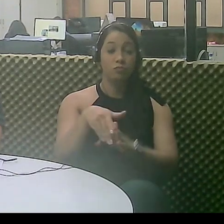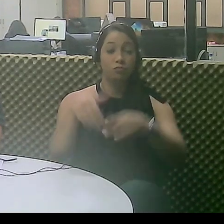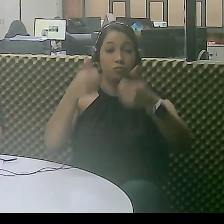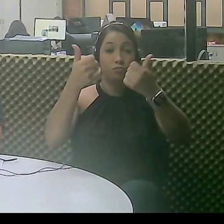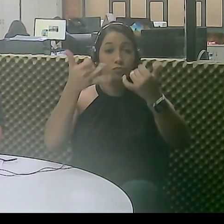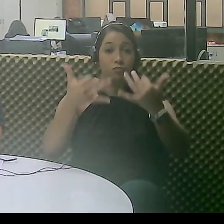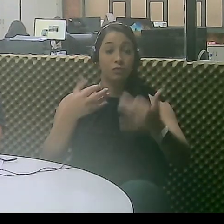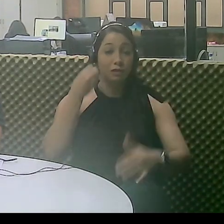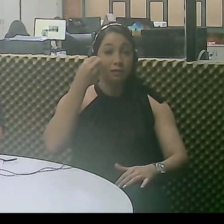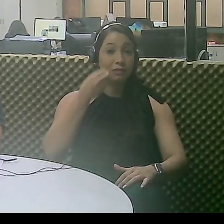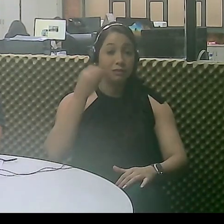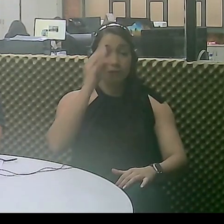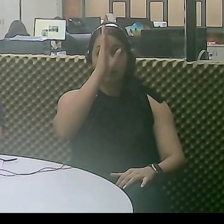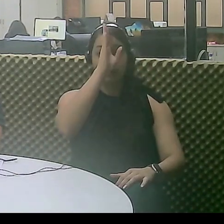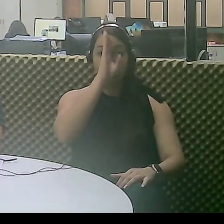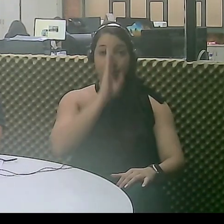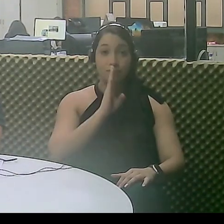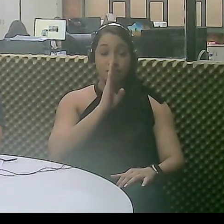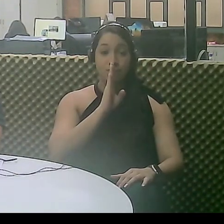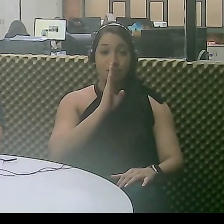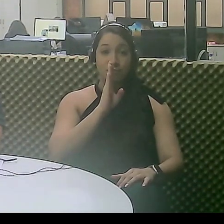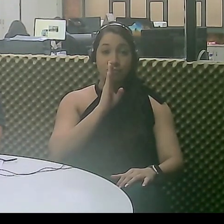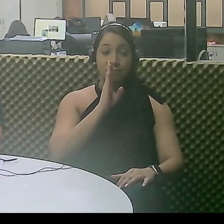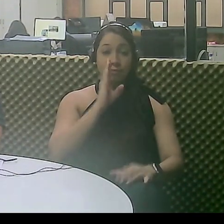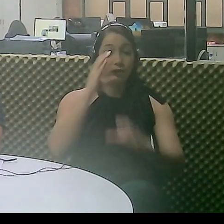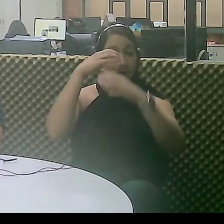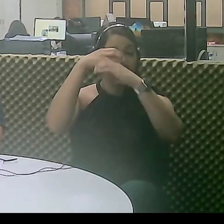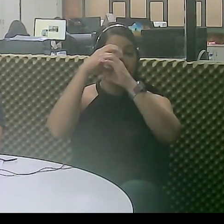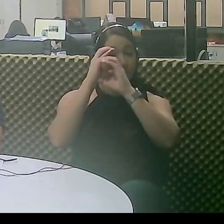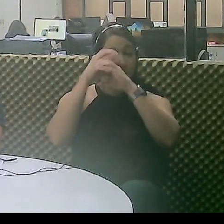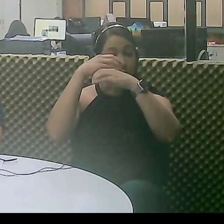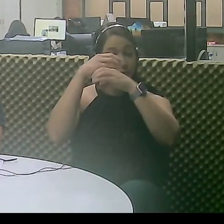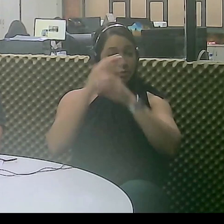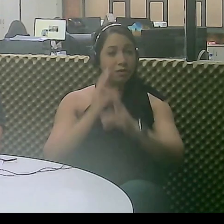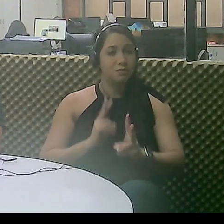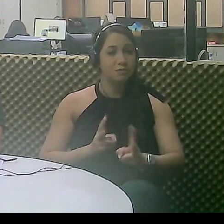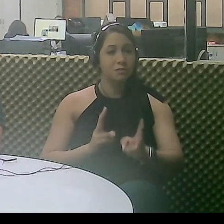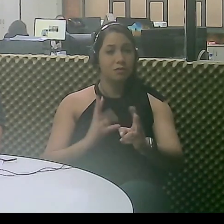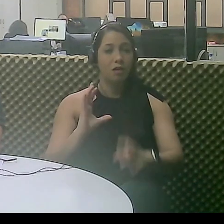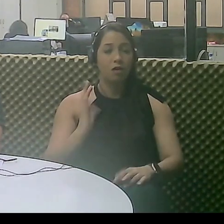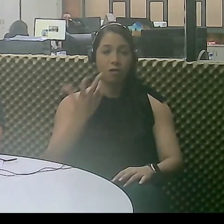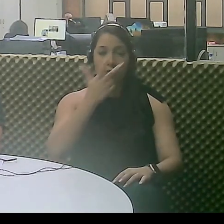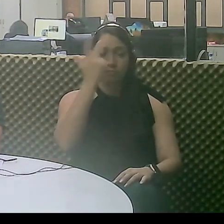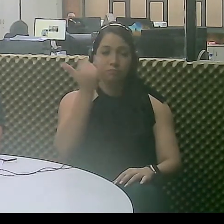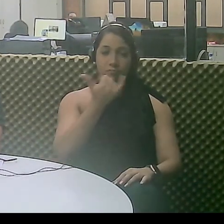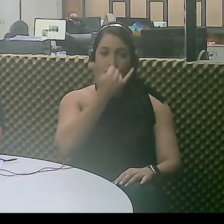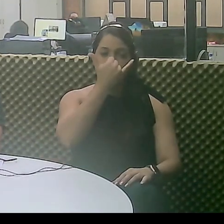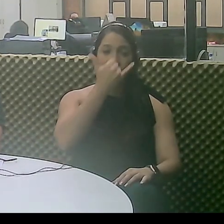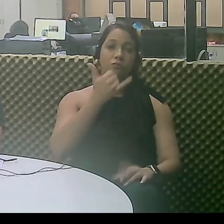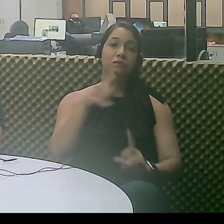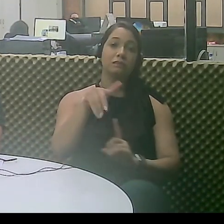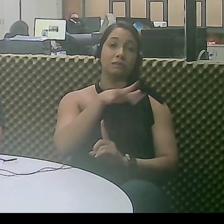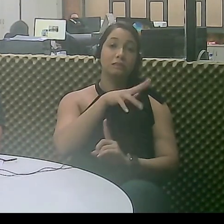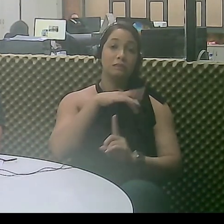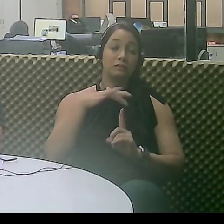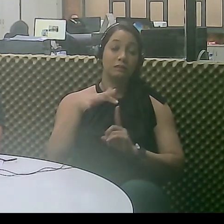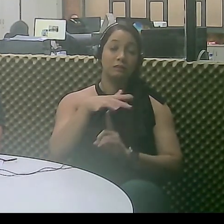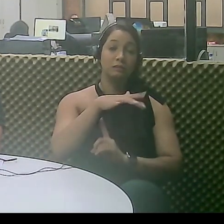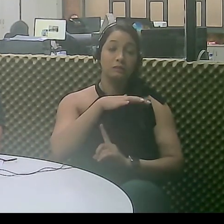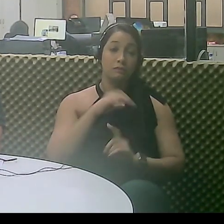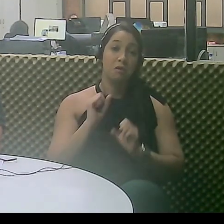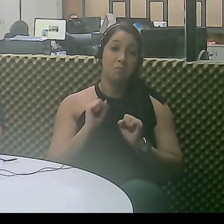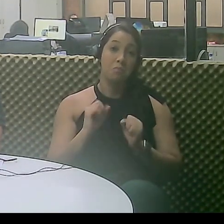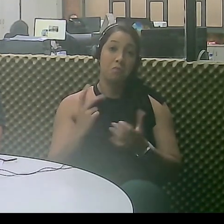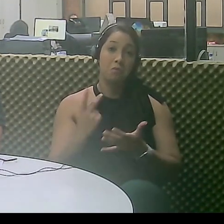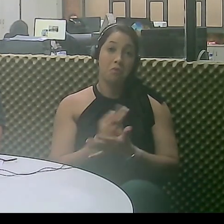e testagem gratuita. A testagem é recomendada sempre que houver exposição a uma situação de risco, que